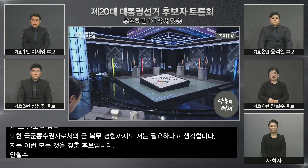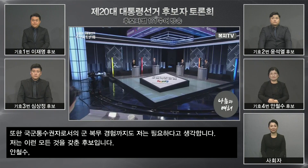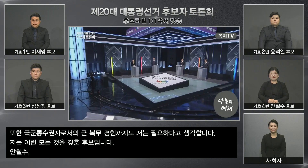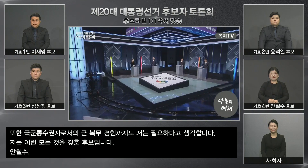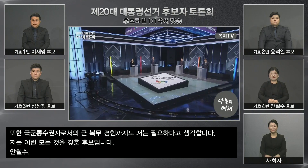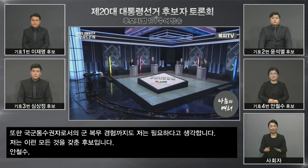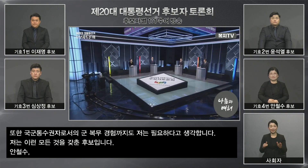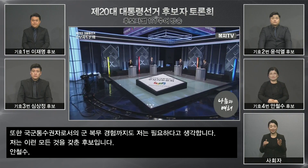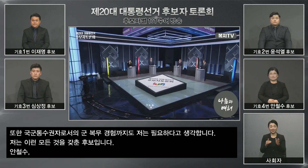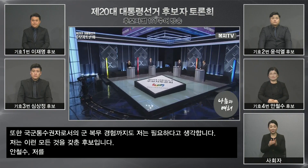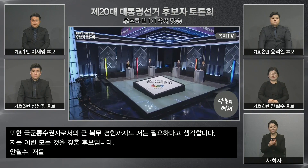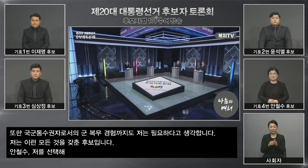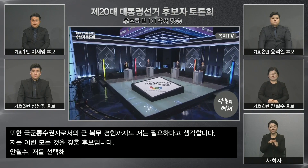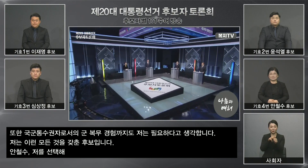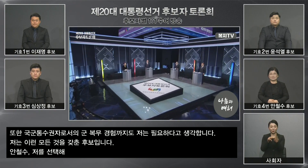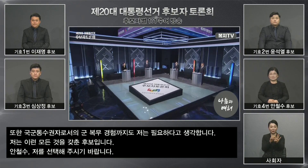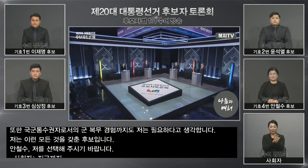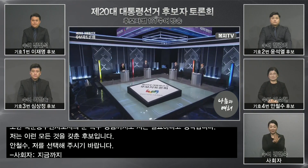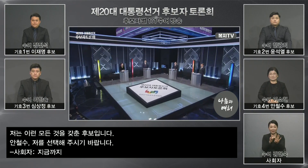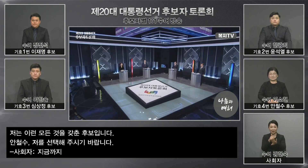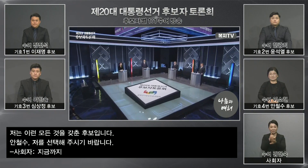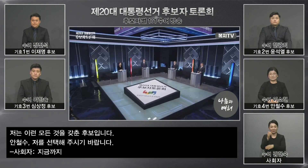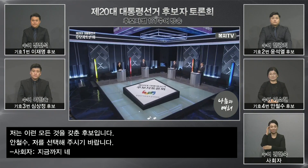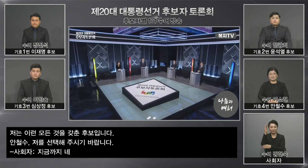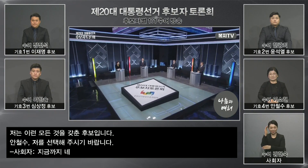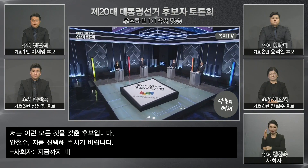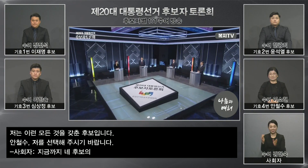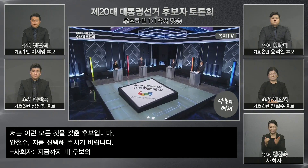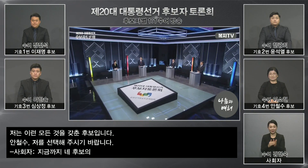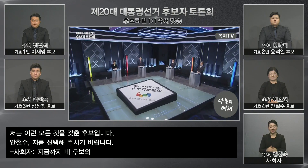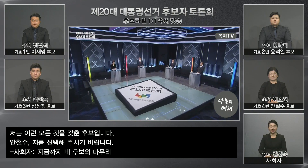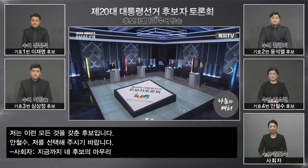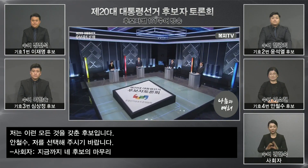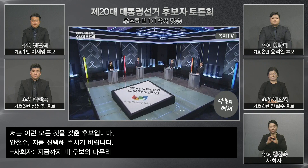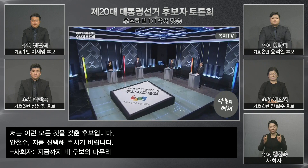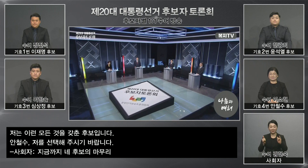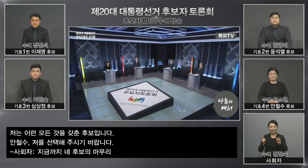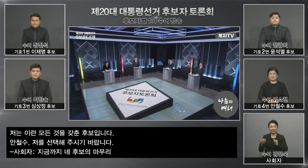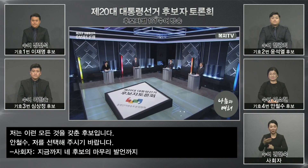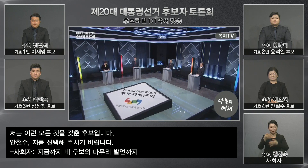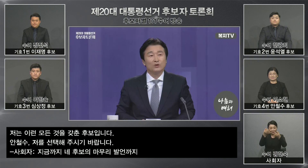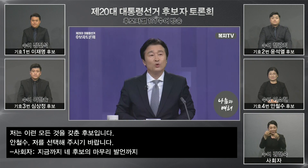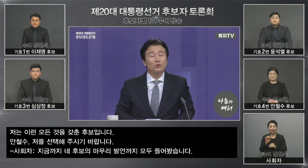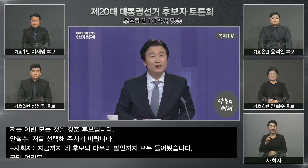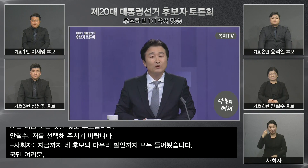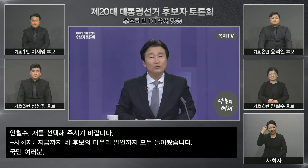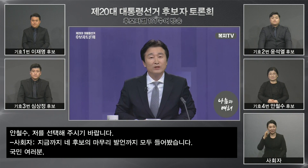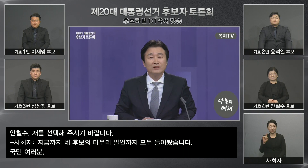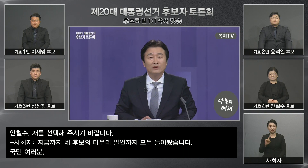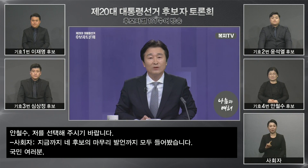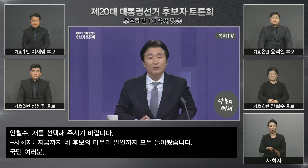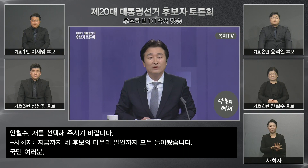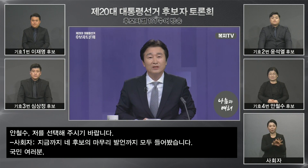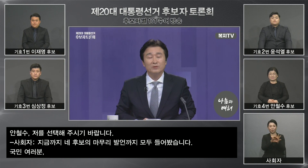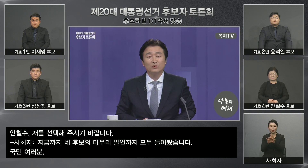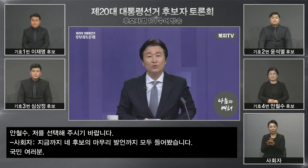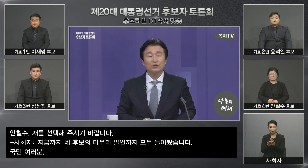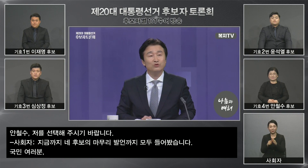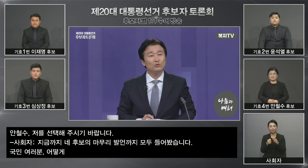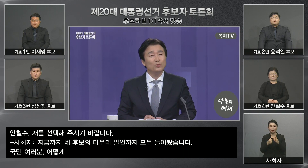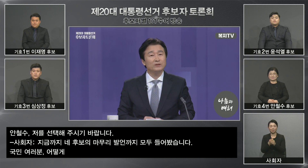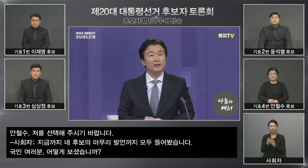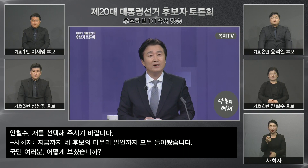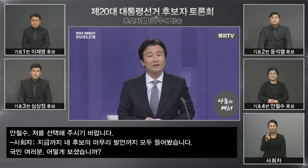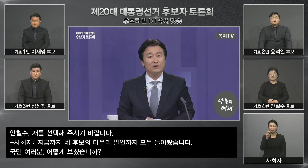지금까지 네 후보의 마무리 발언까지 모두 들어봤습니다. 자, 국민 여러분 어떻게 보셨습니까? 코로나19로 인해서요, TV